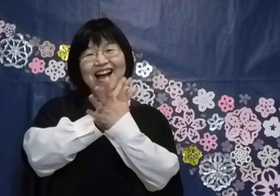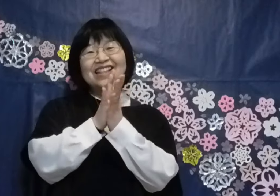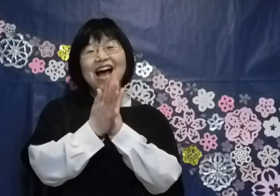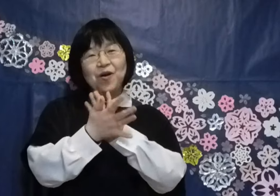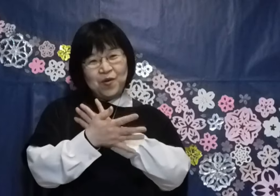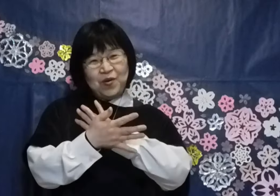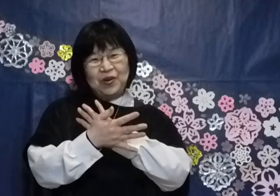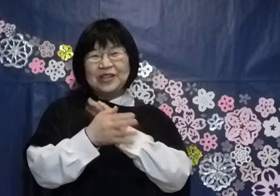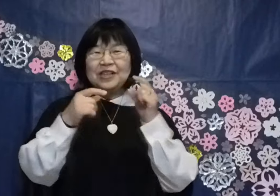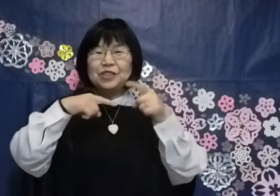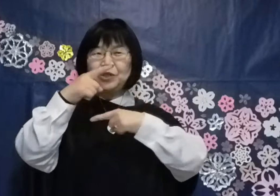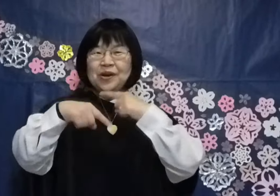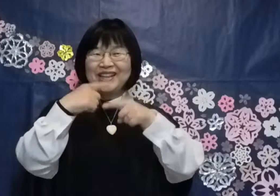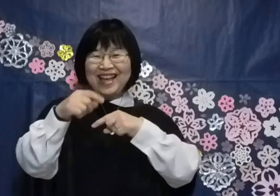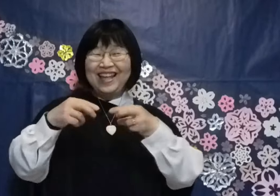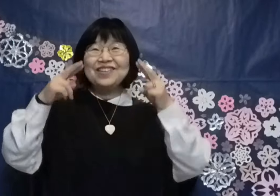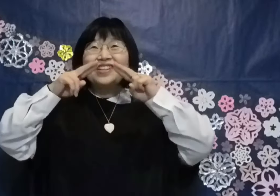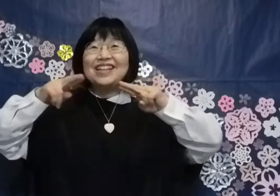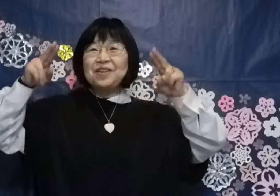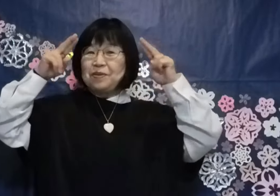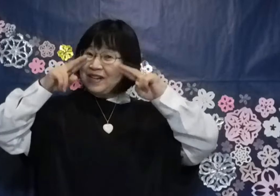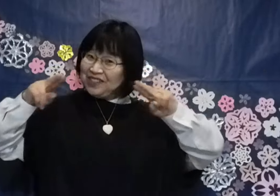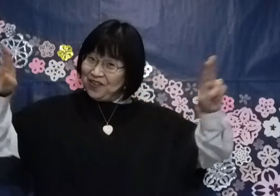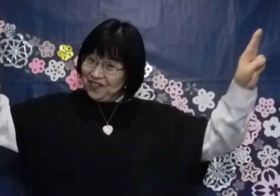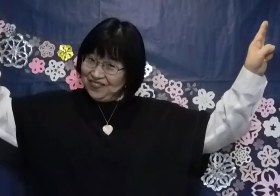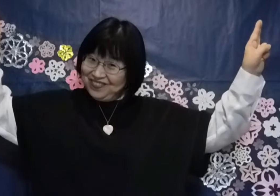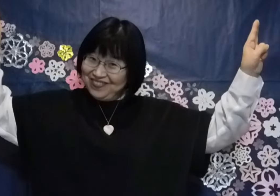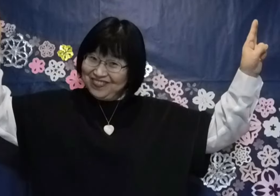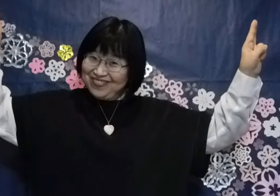花を手話で歌ってみましょう。